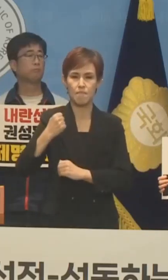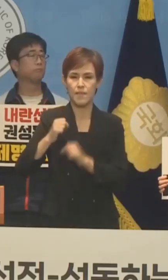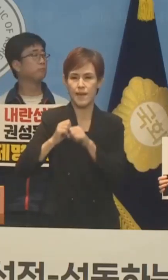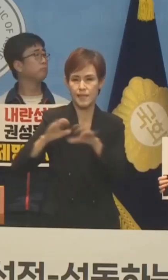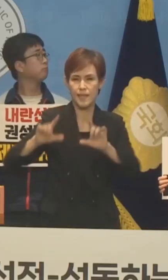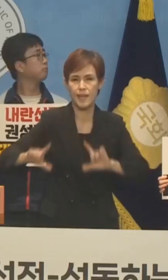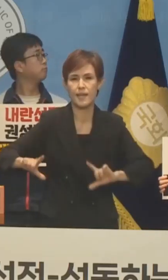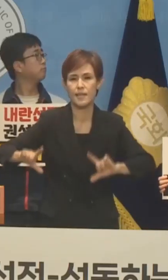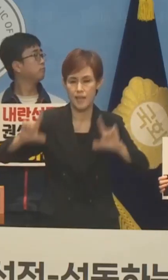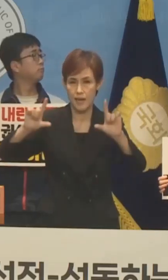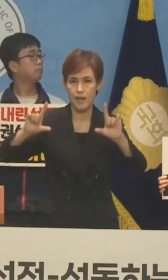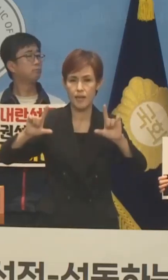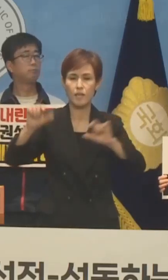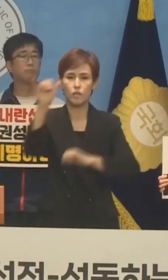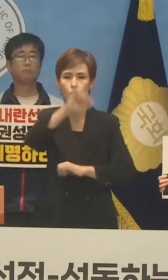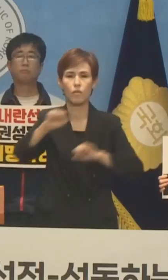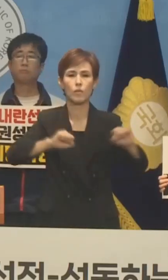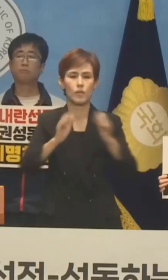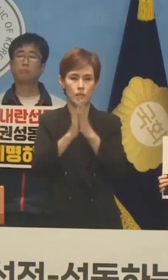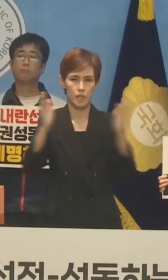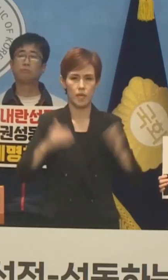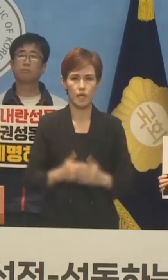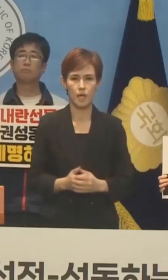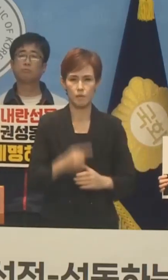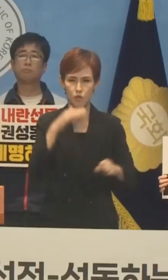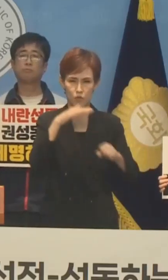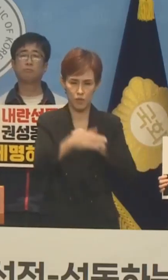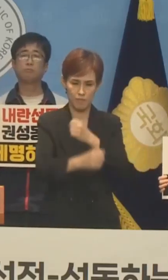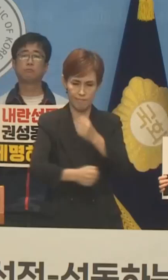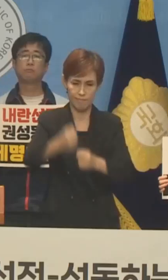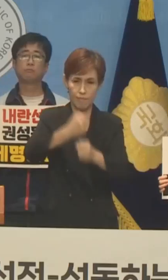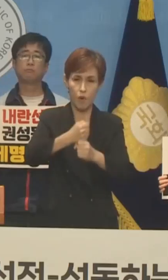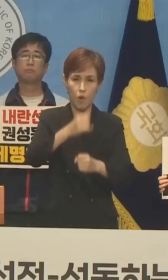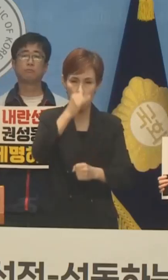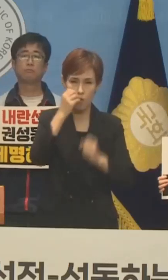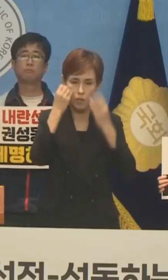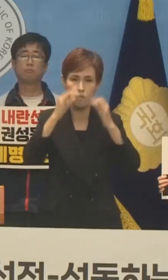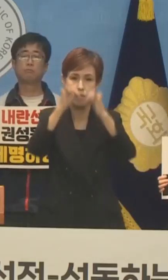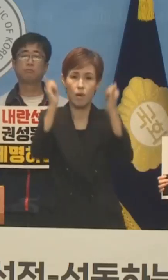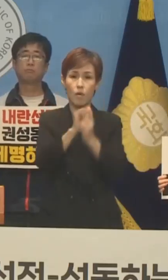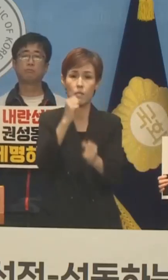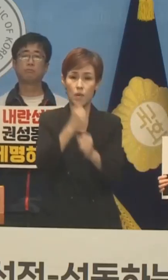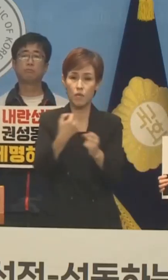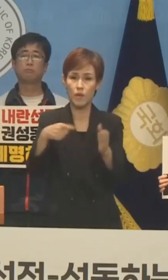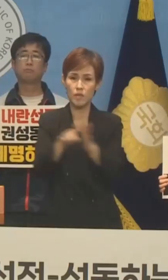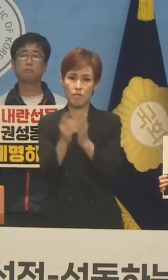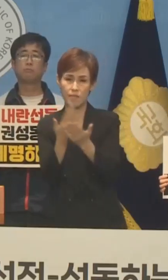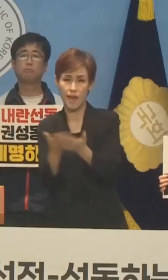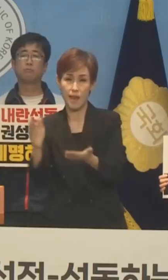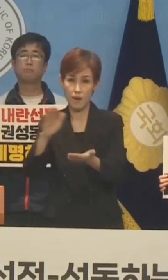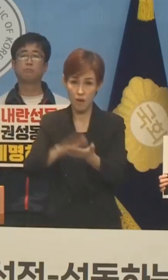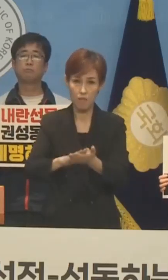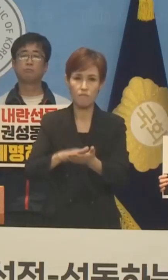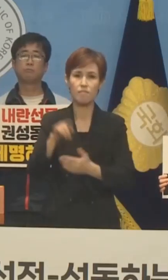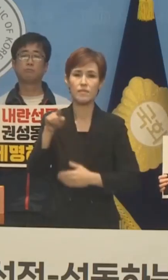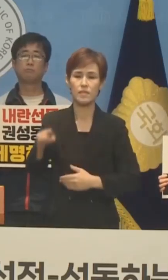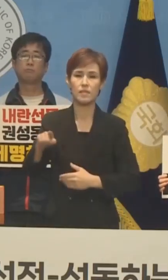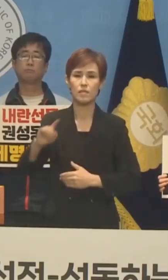날 전국행동을 진행합니다. 무너진 민주주의를 바로 세우고 새로운 사회를 위한 대개혁은 내란 범죄